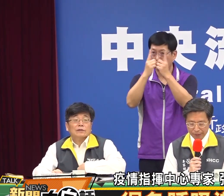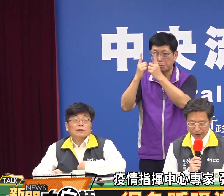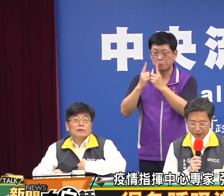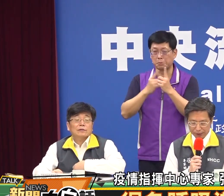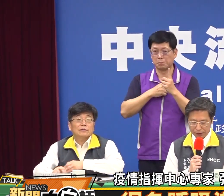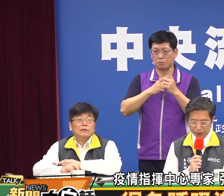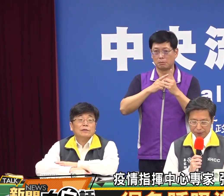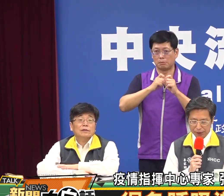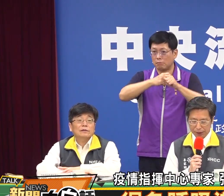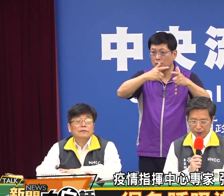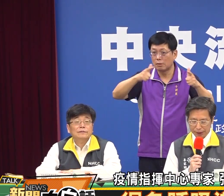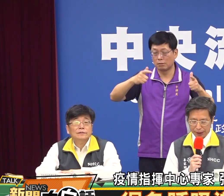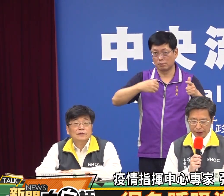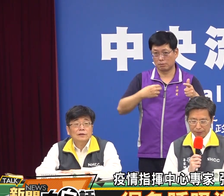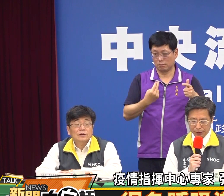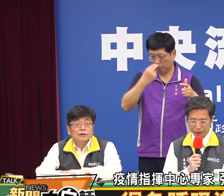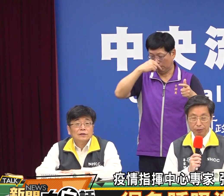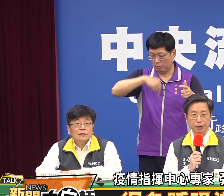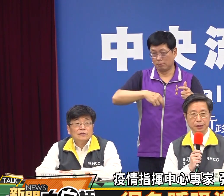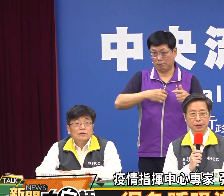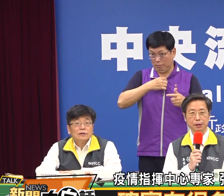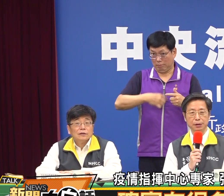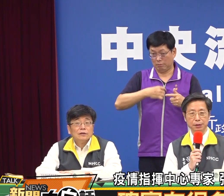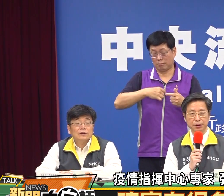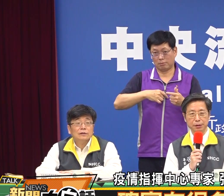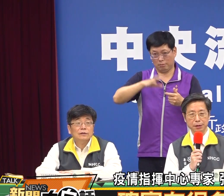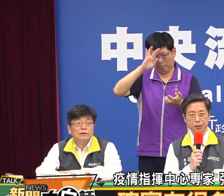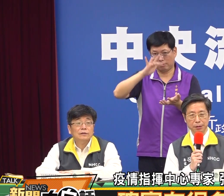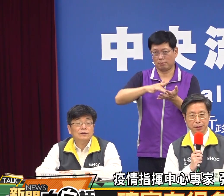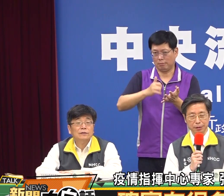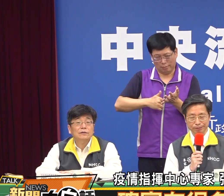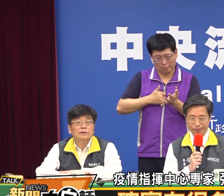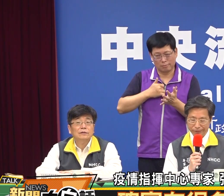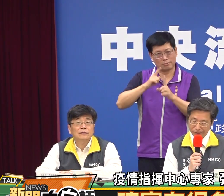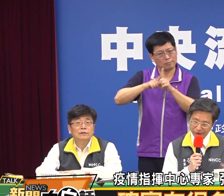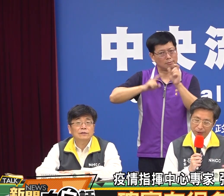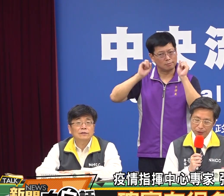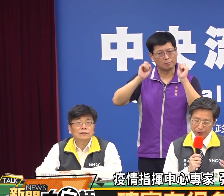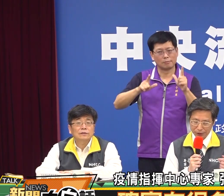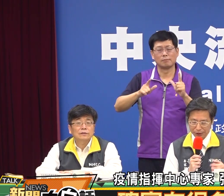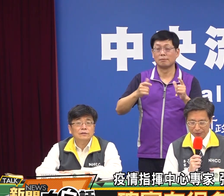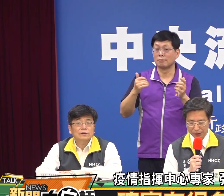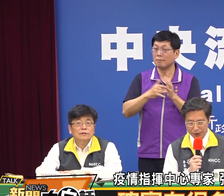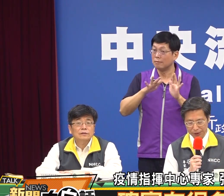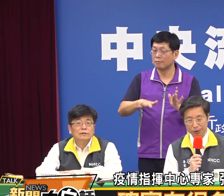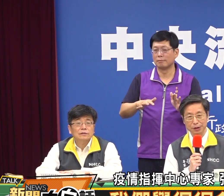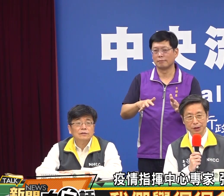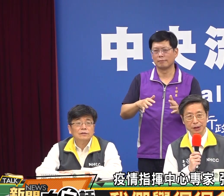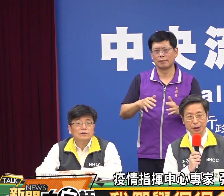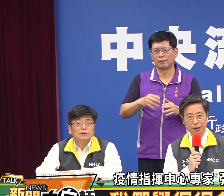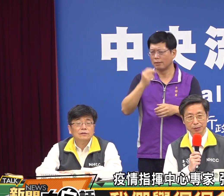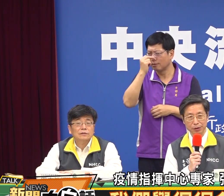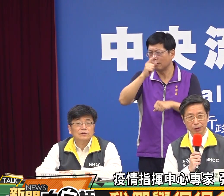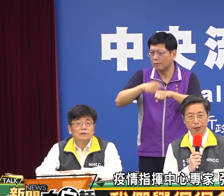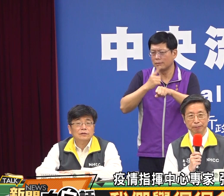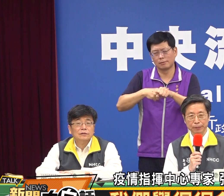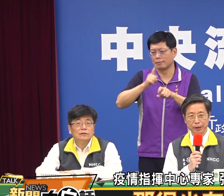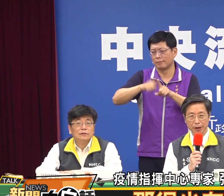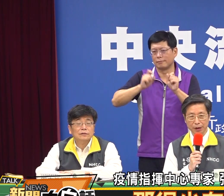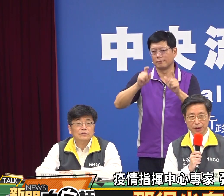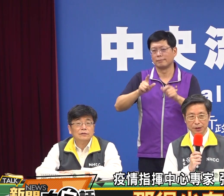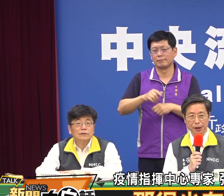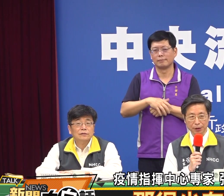的很多呼吸道的感染病毒确实有很多 到目前为止我们觉得很多特性上的不